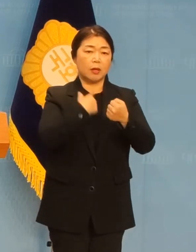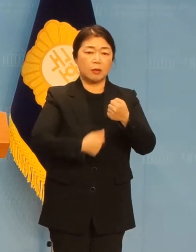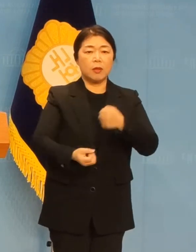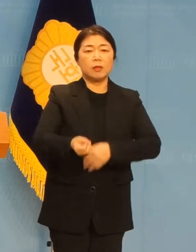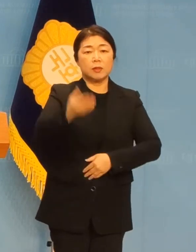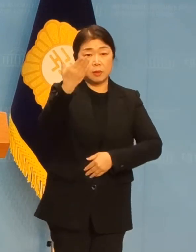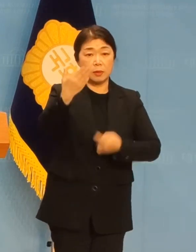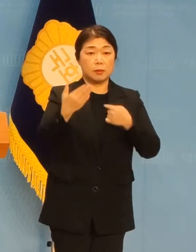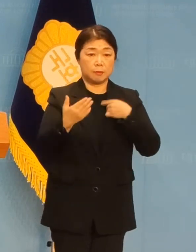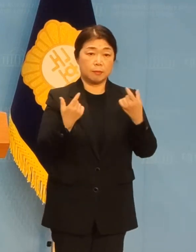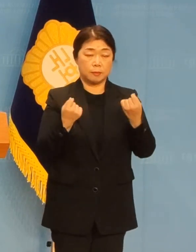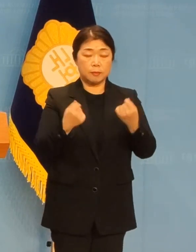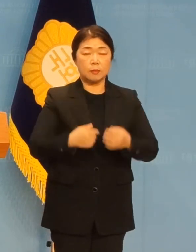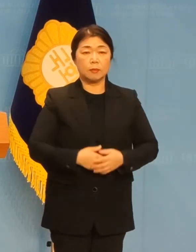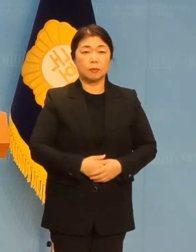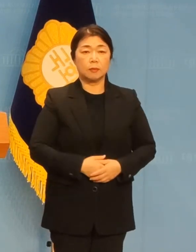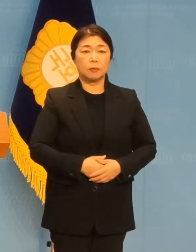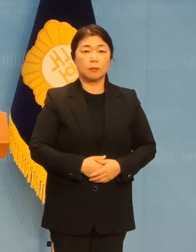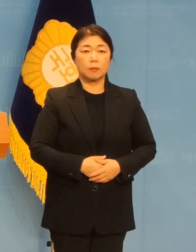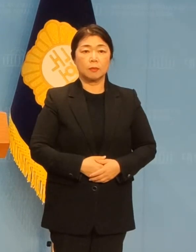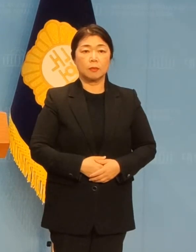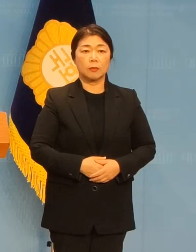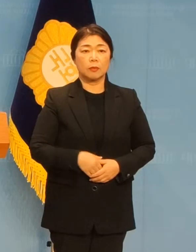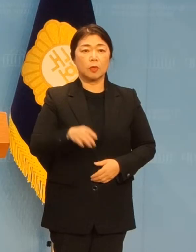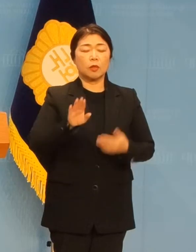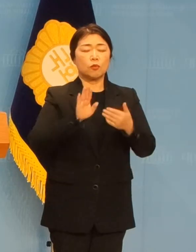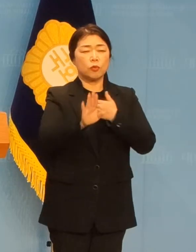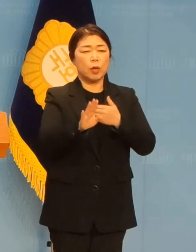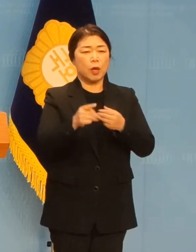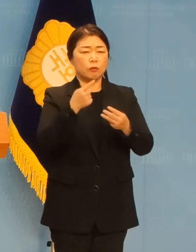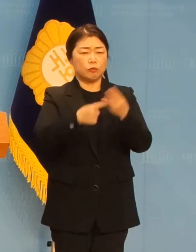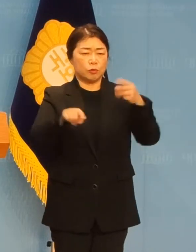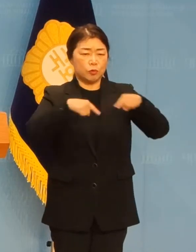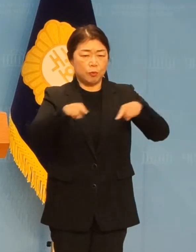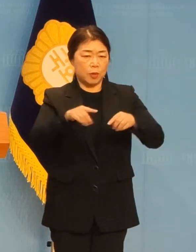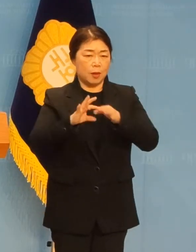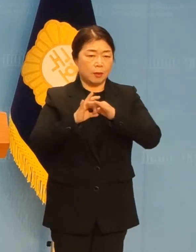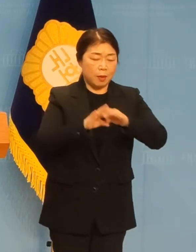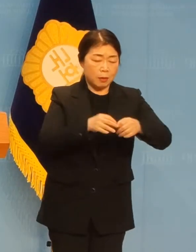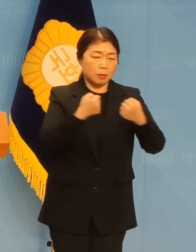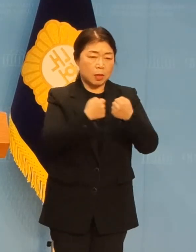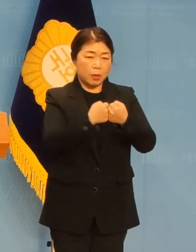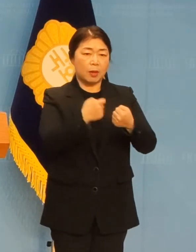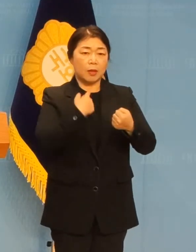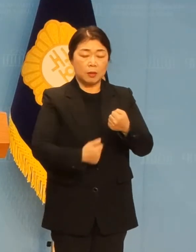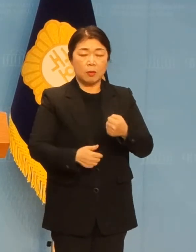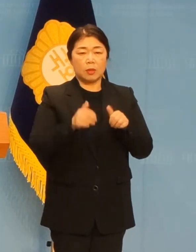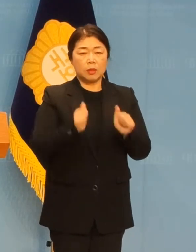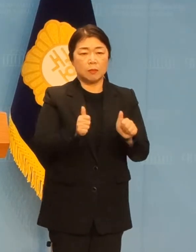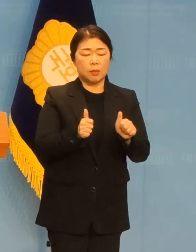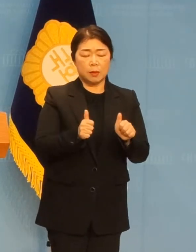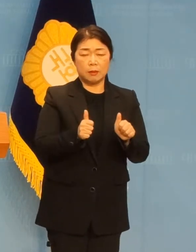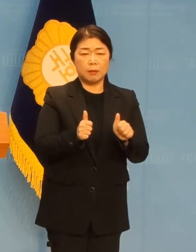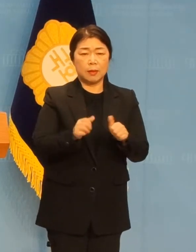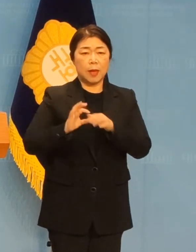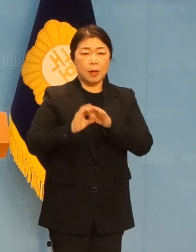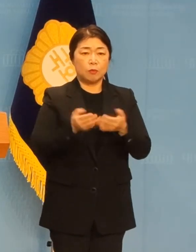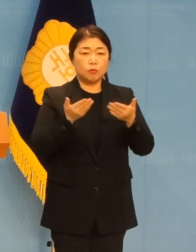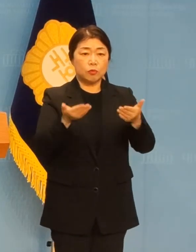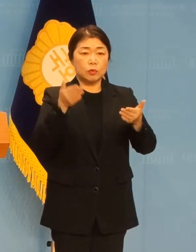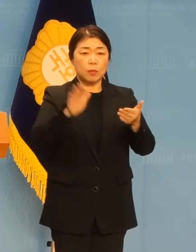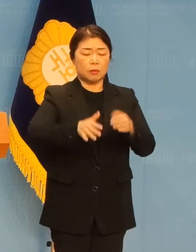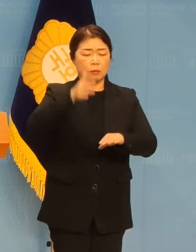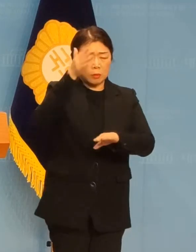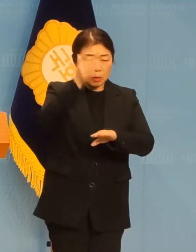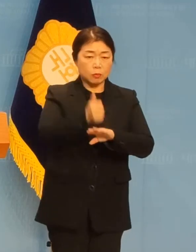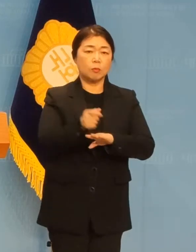한 것이었습니다. 이후 무도한 윤석열 정권에 맞짱 떠서 심판의 불화살을 쏘며